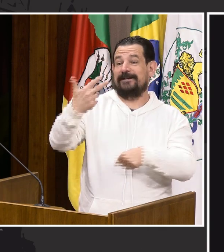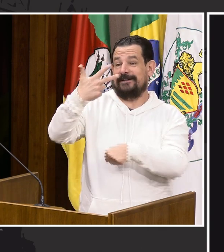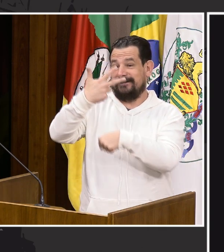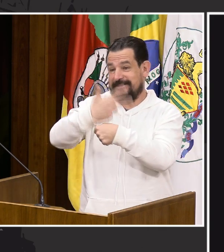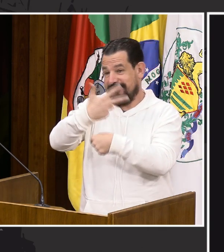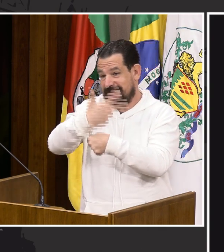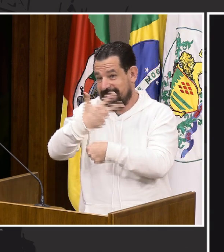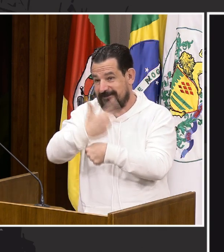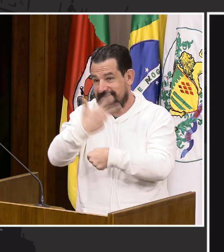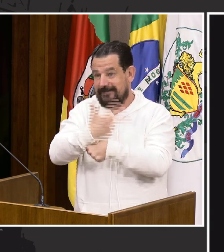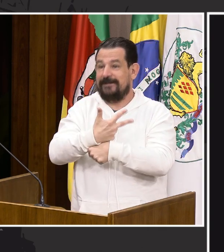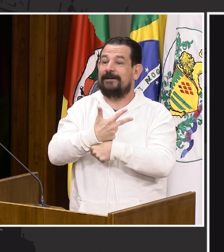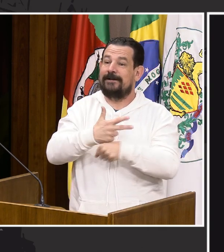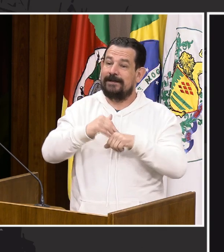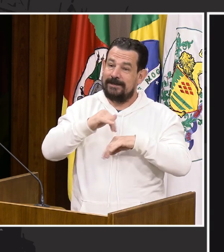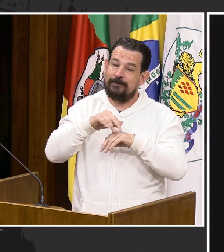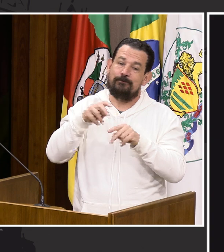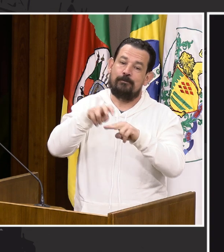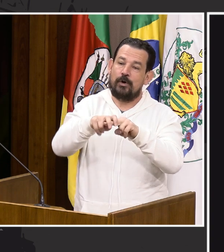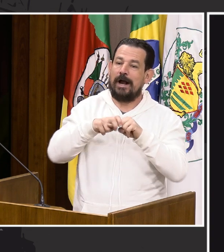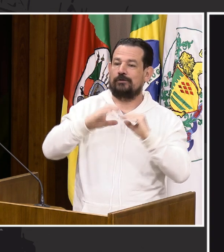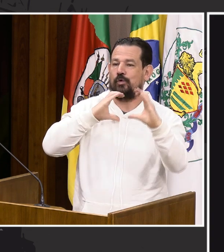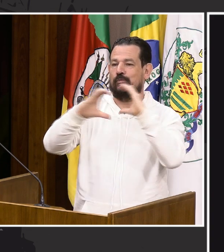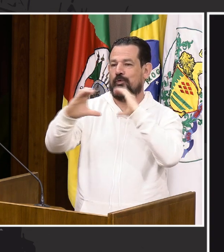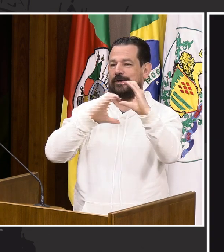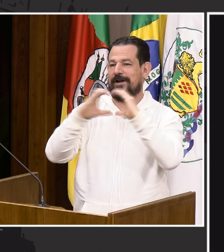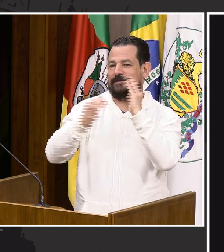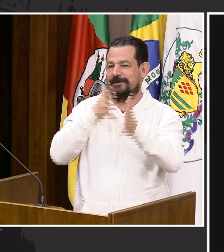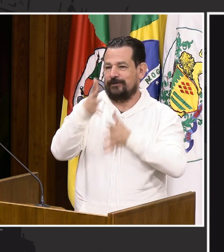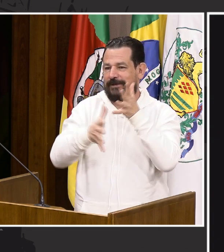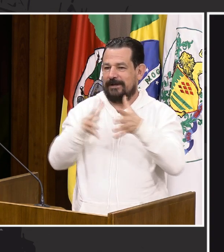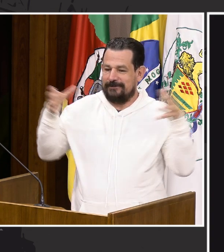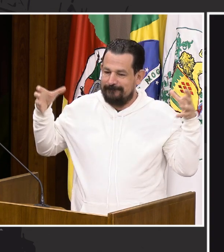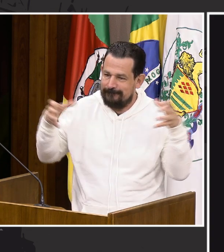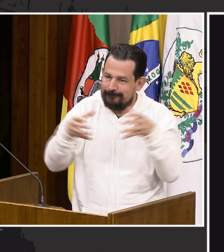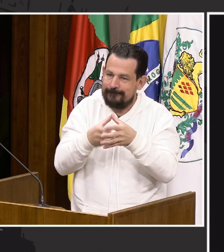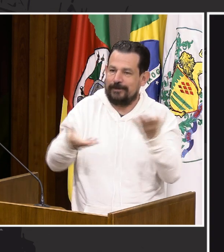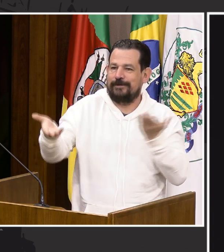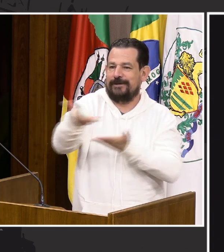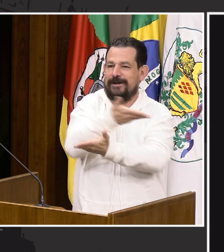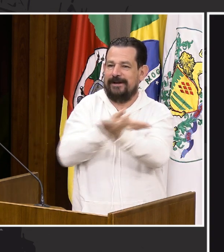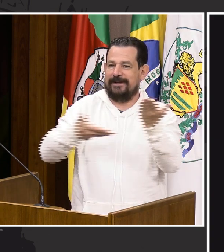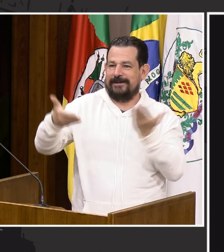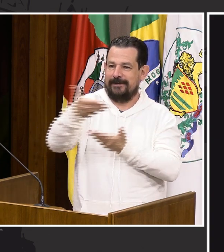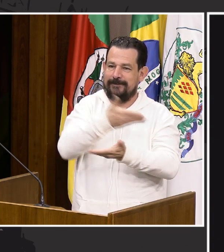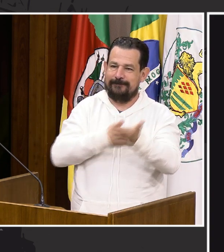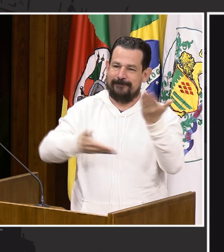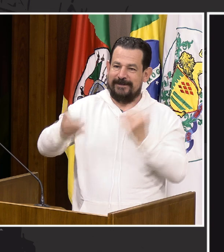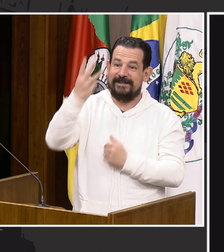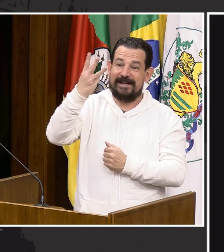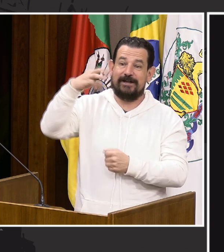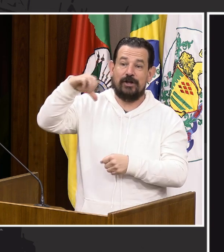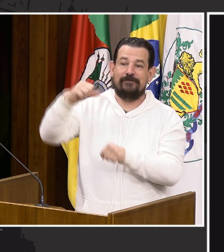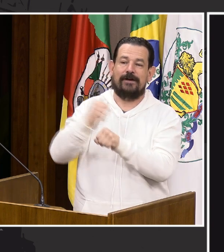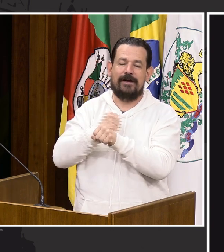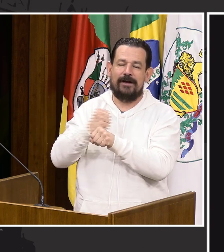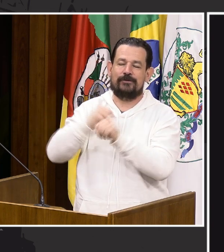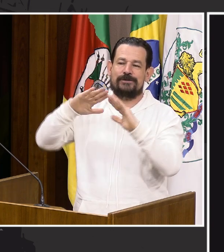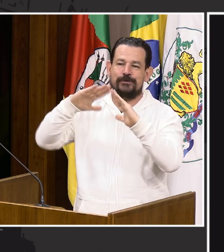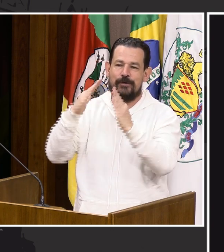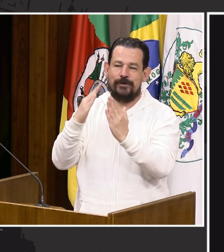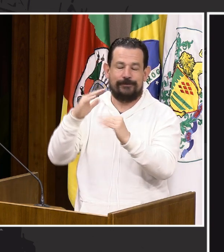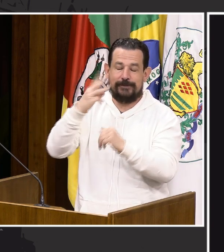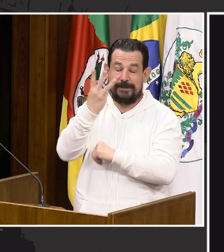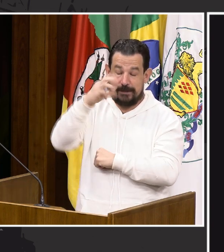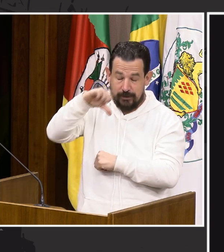Na quinta-feira à tarde, o grupo da terceira idade, assim como, né, o pessoal também se apresentou ali antes, essa troca de experiência,